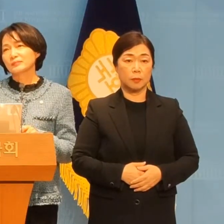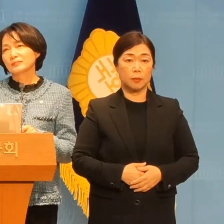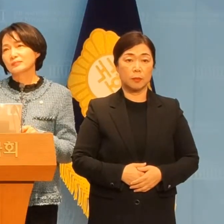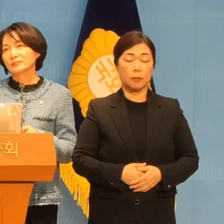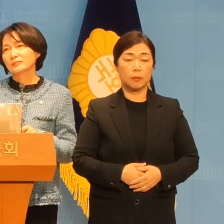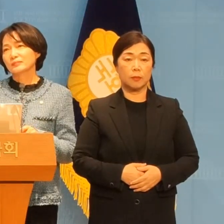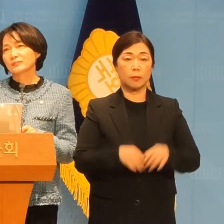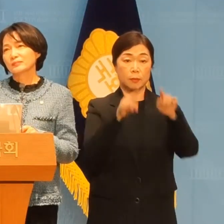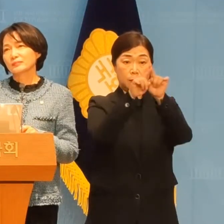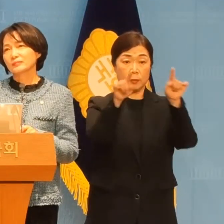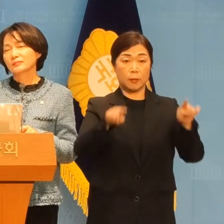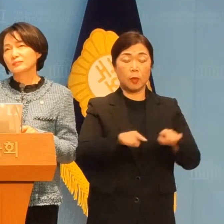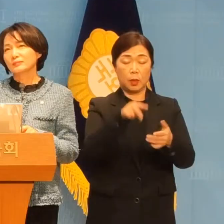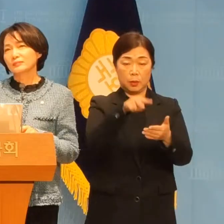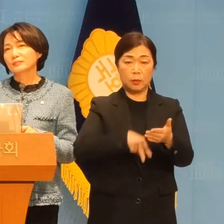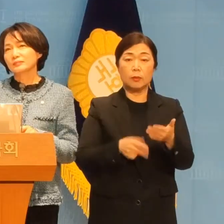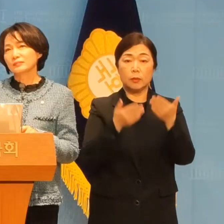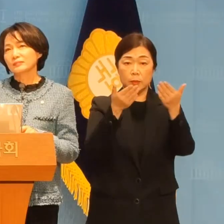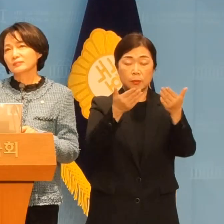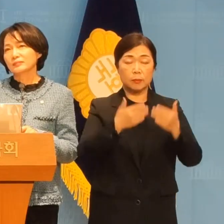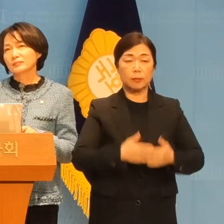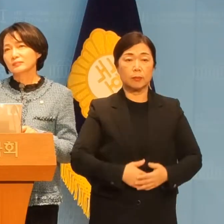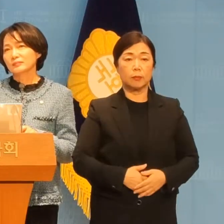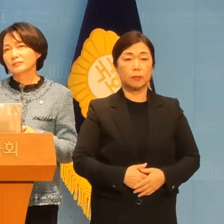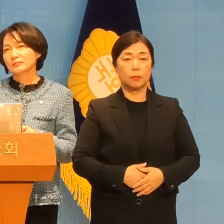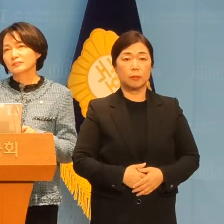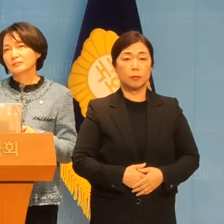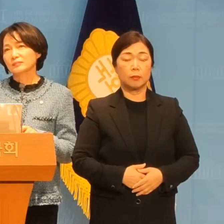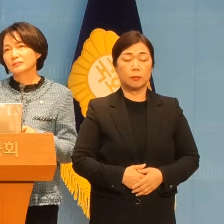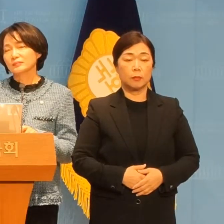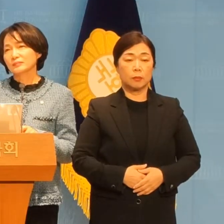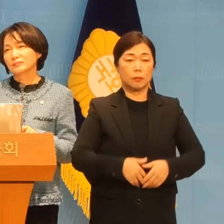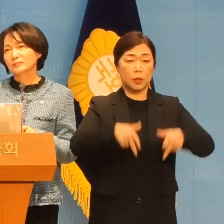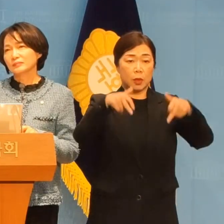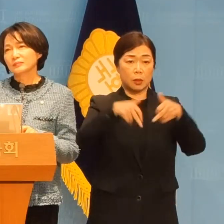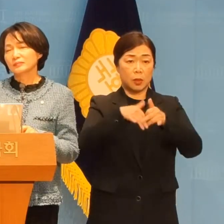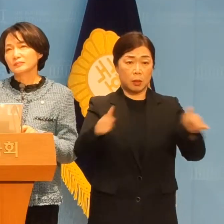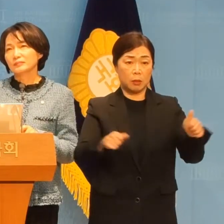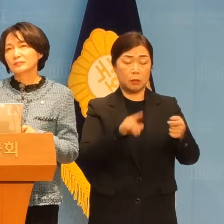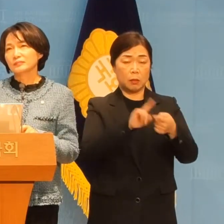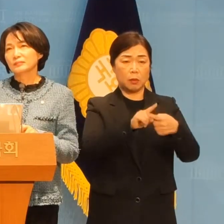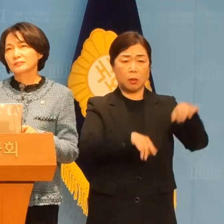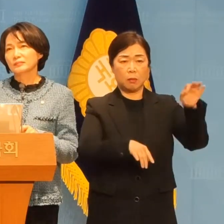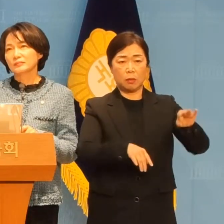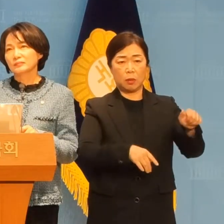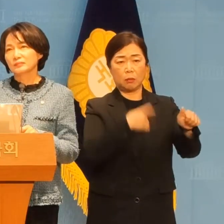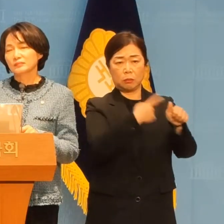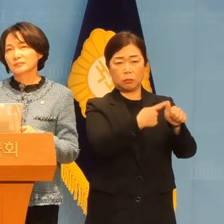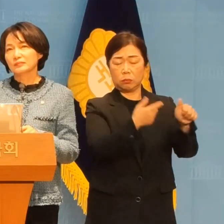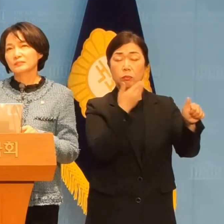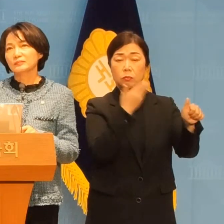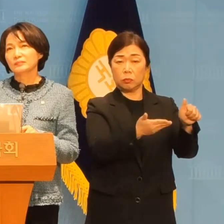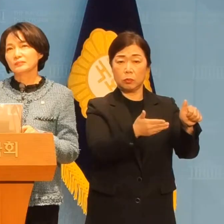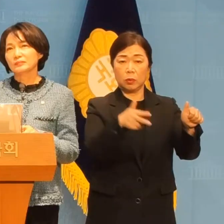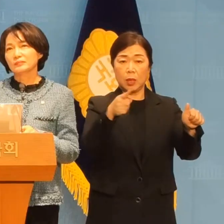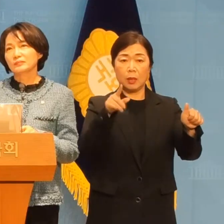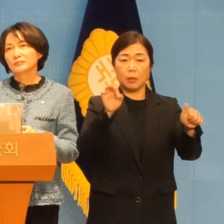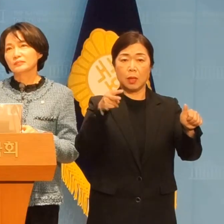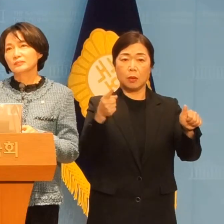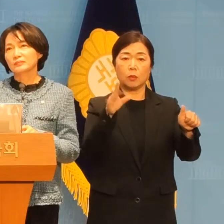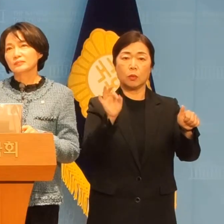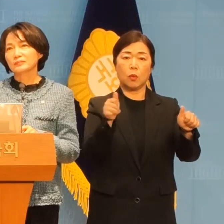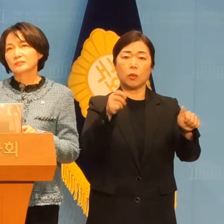기자회견문을 읽도록 하겠습니다. 장애인 비하에 대한 장동혁 대표,